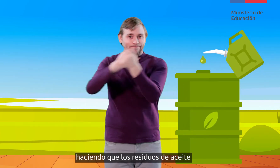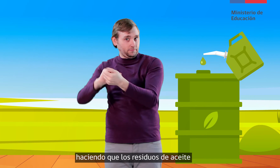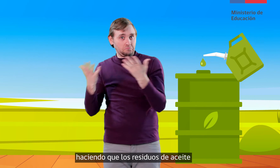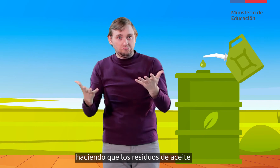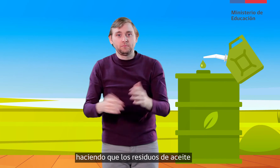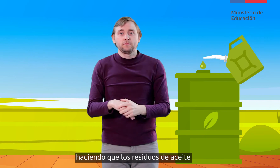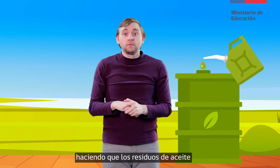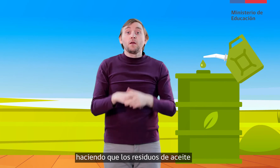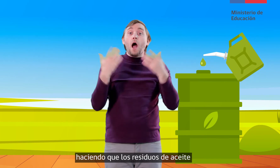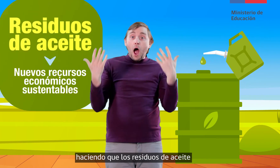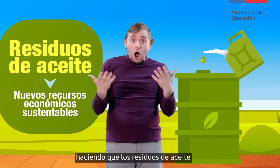haciendo que los residuos de aceite